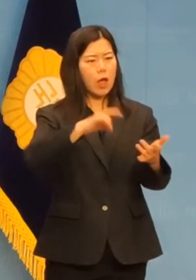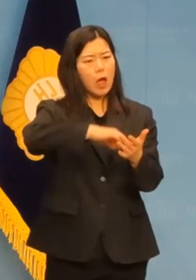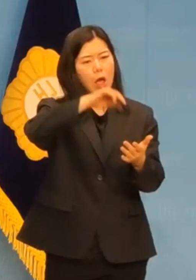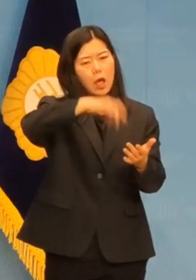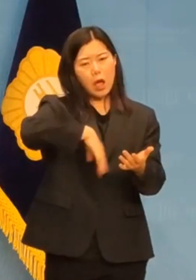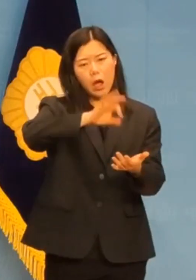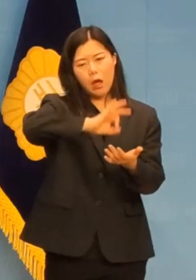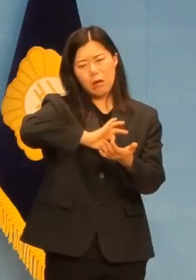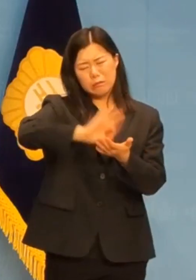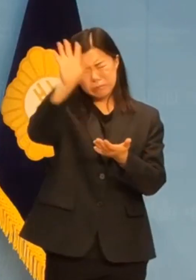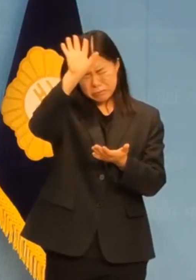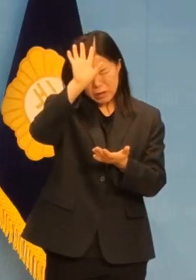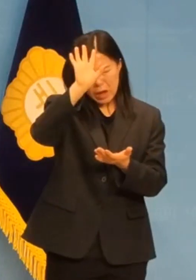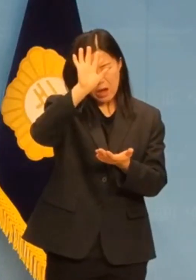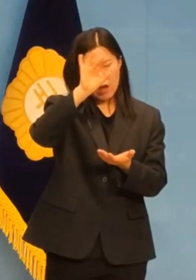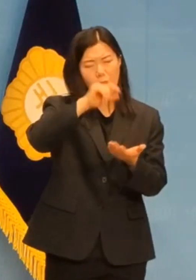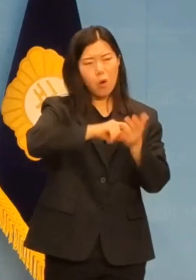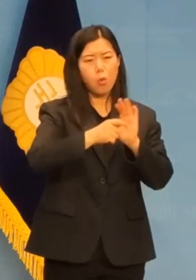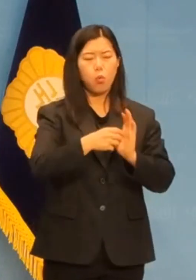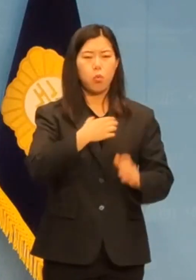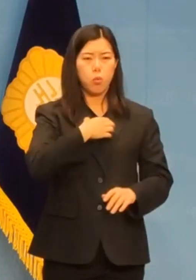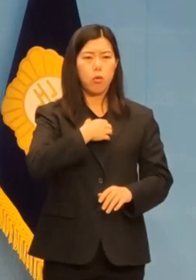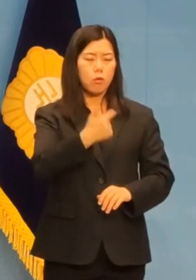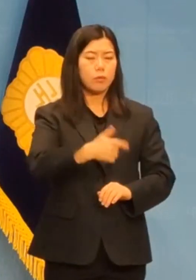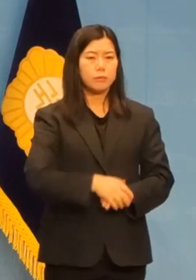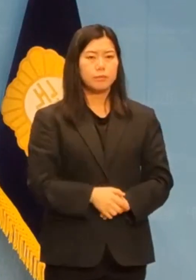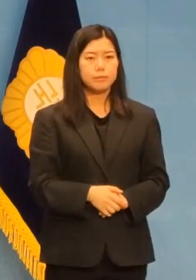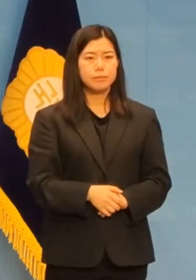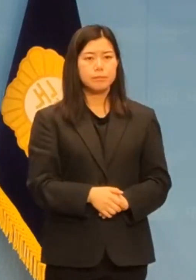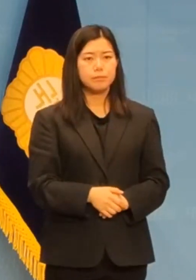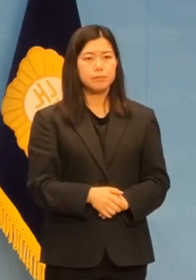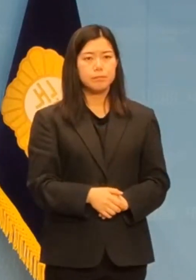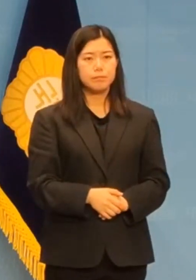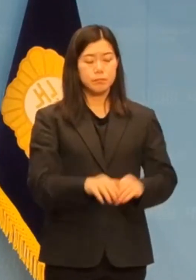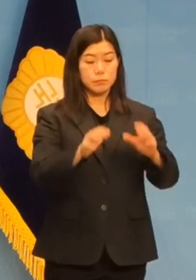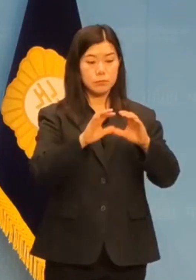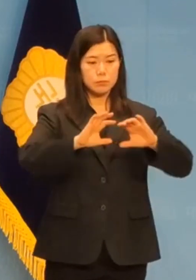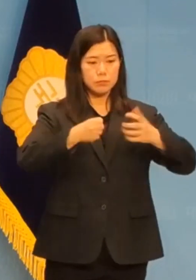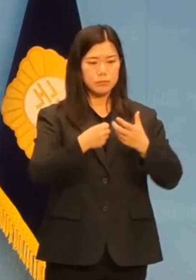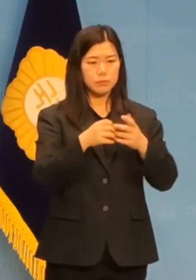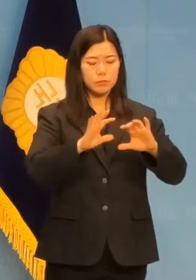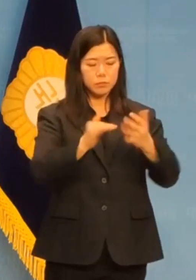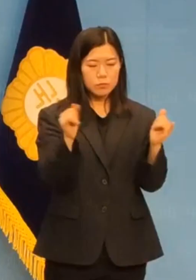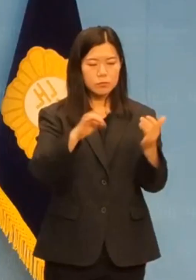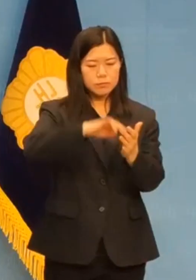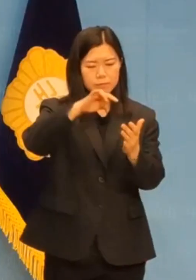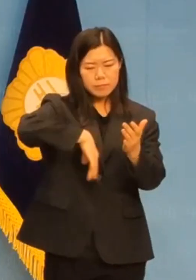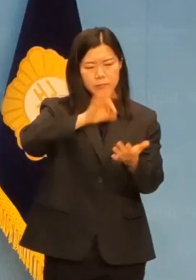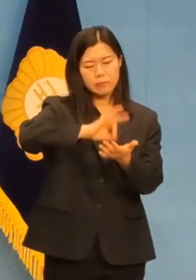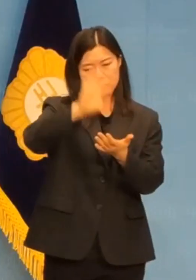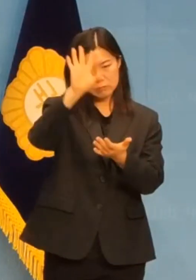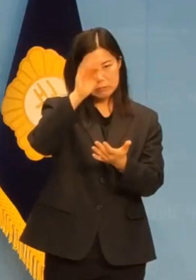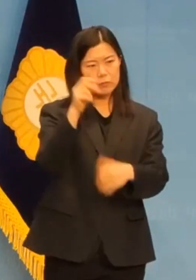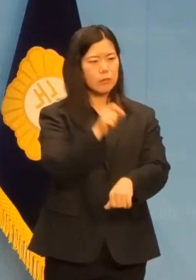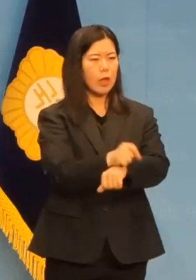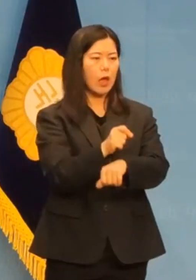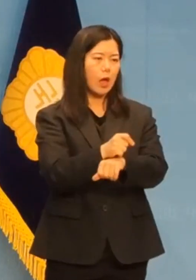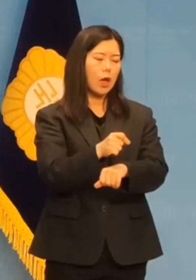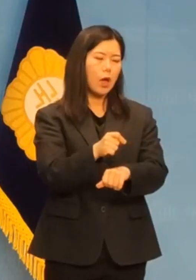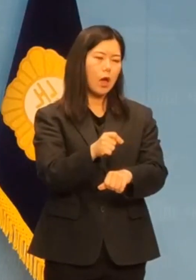폭탄 위협까지 안게 되었습니다. 국민 혈세를 낭비하고 행정마비를